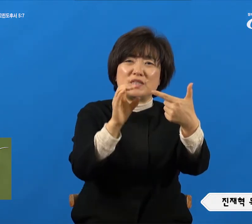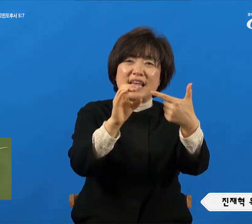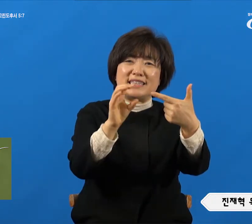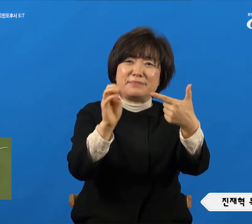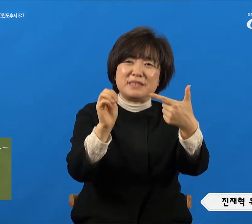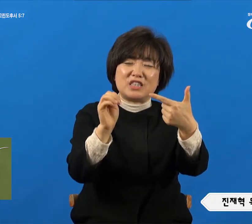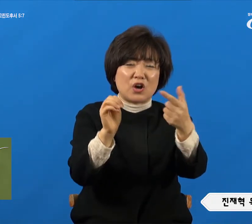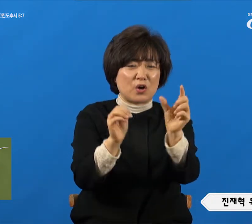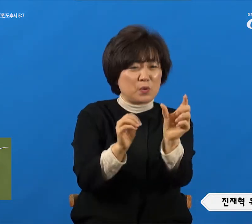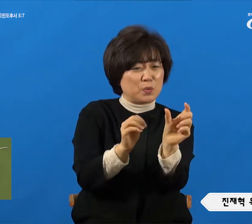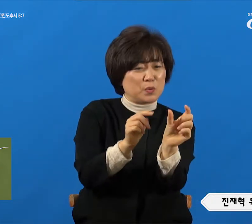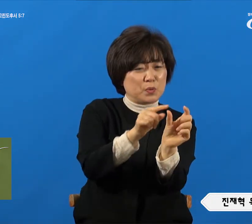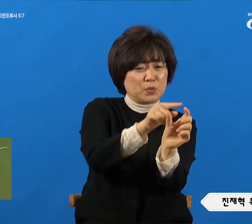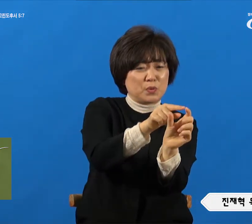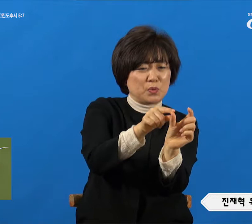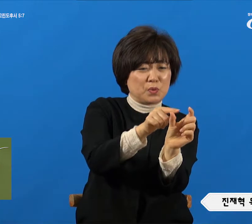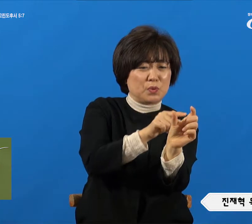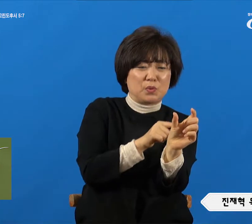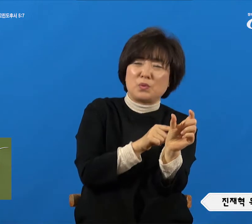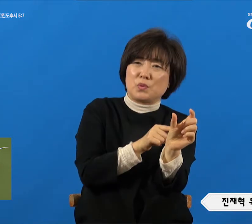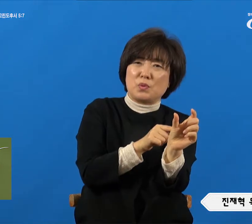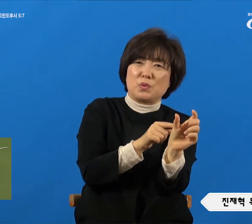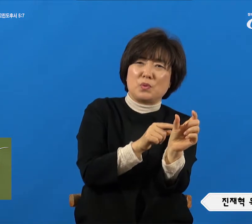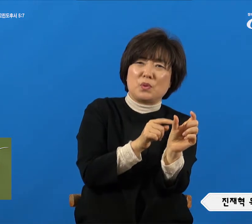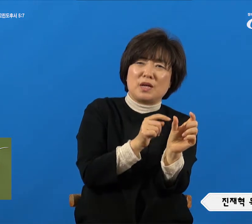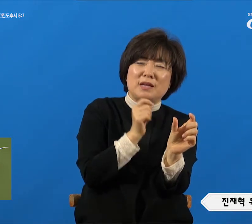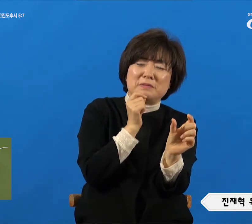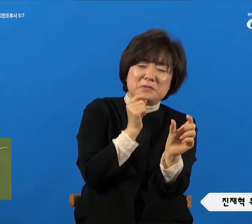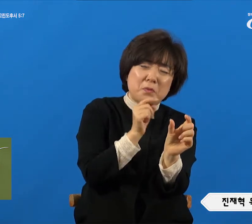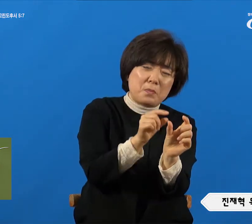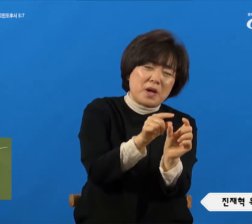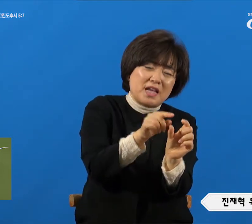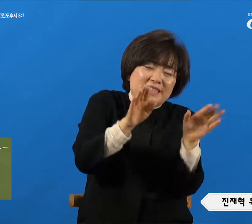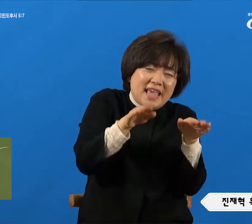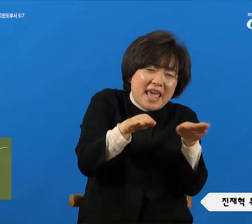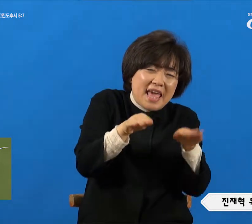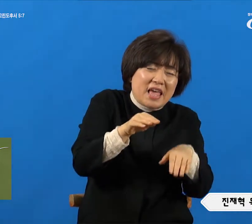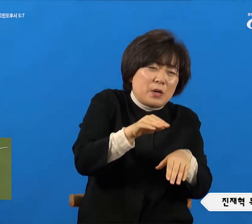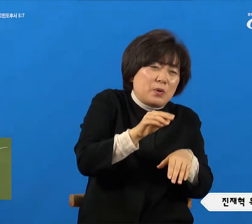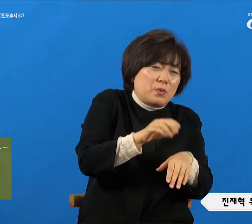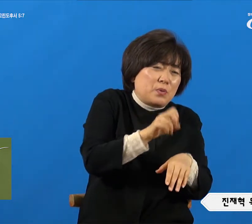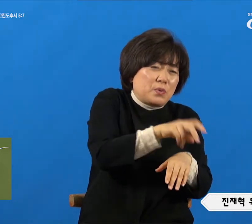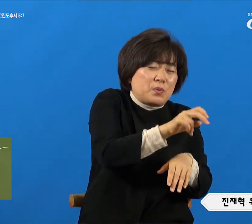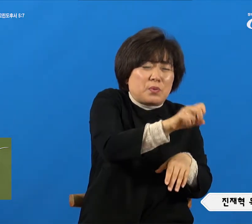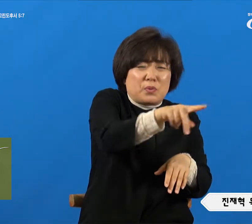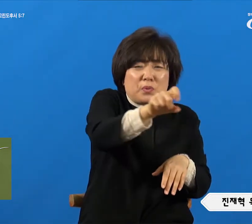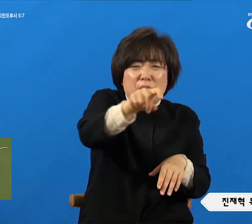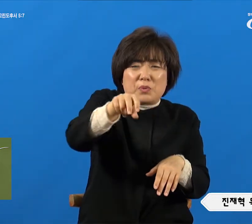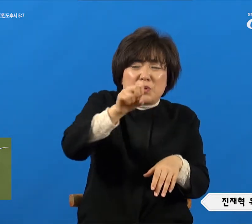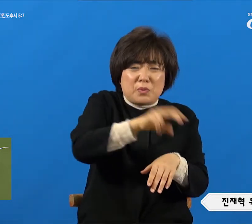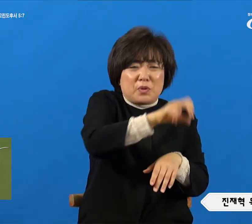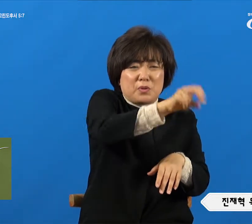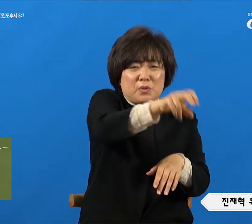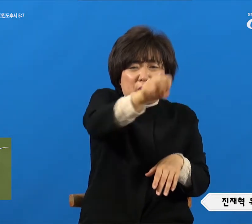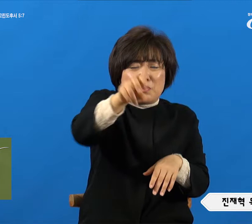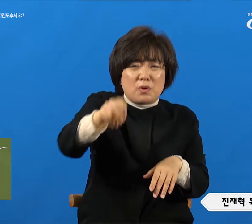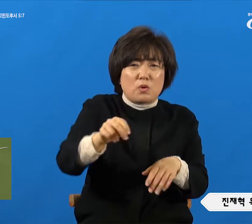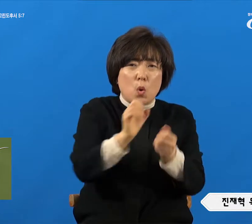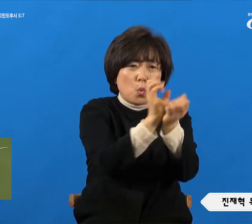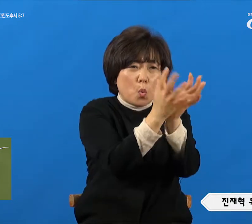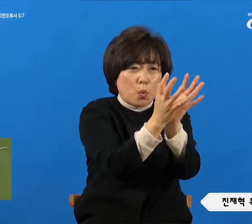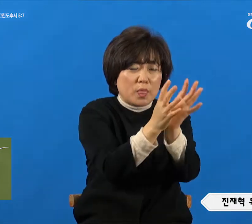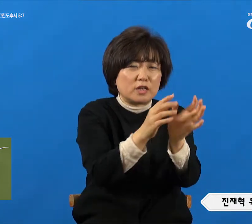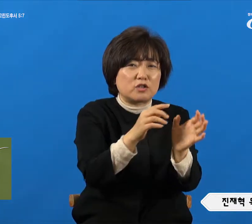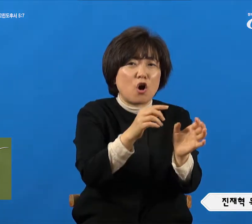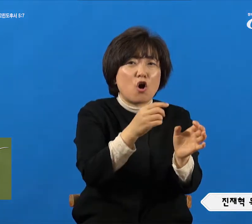되는 이 벌새는 정말 힘들게 사는 새입니다. 꽃에서 꿀을